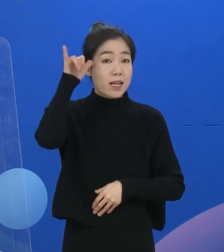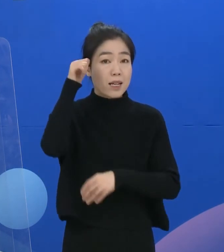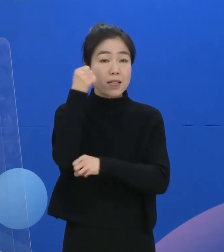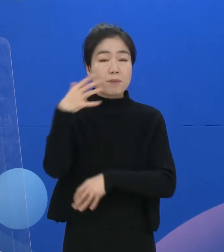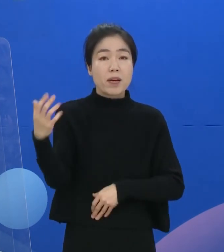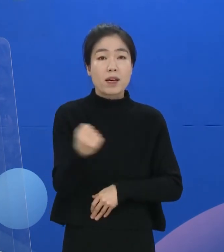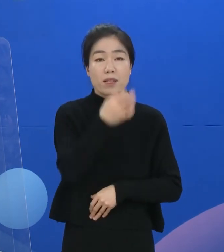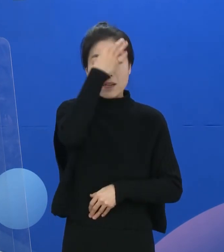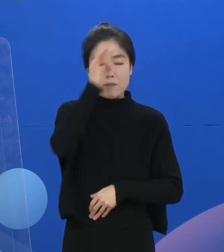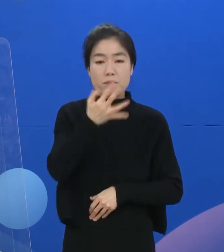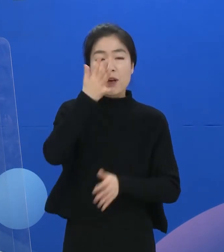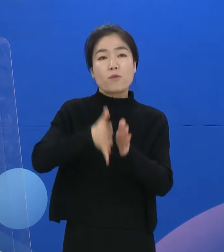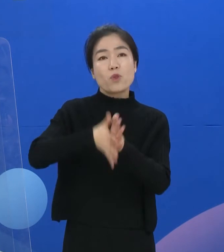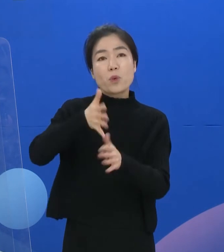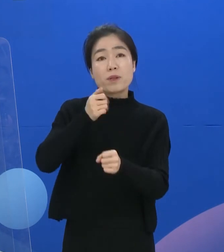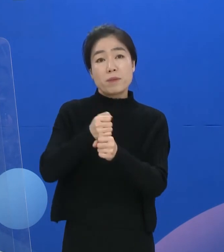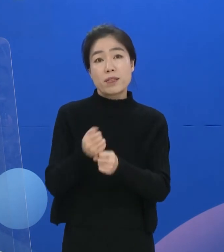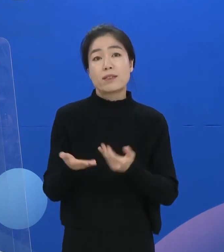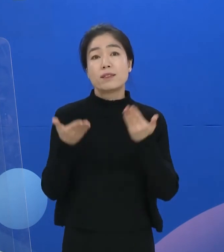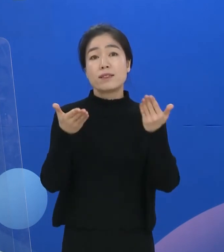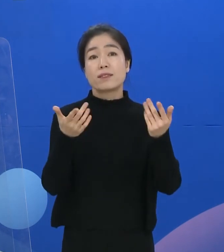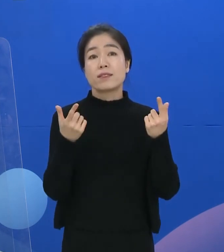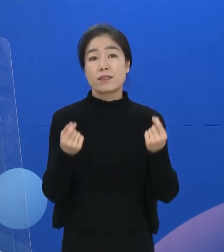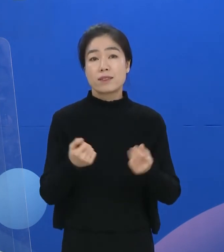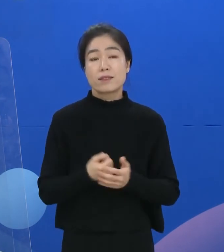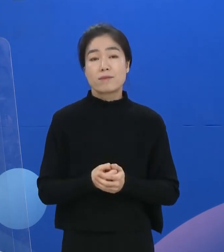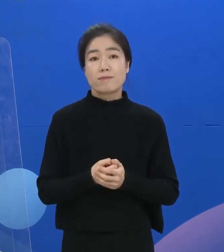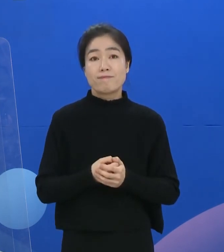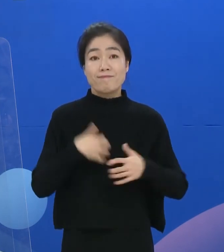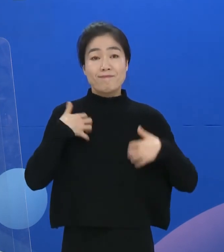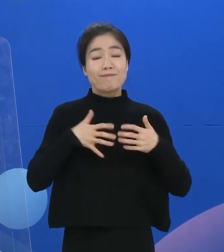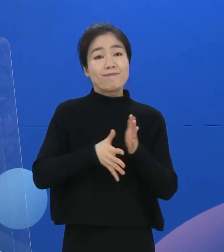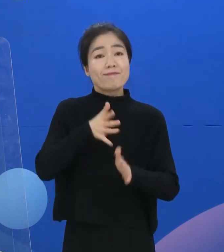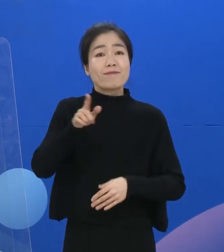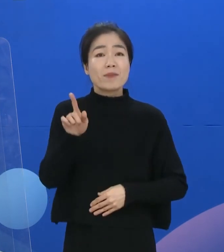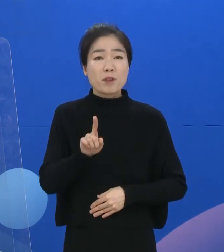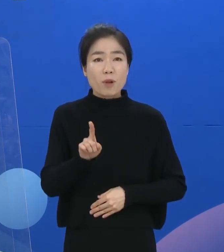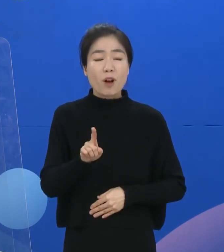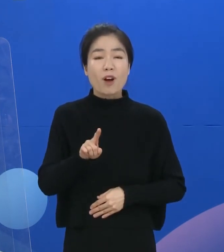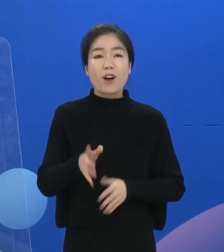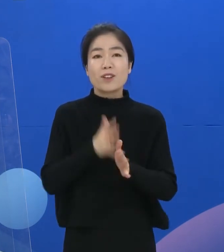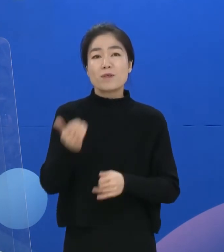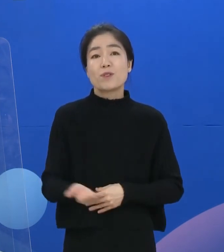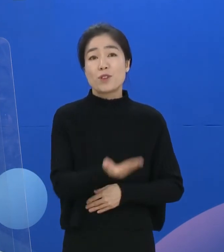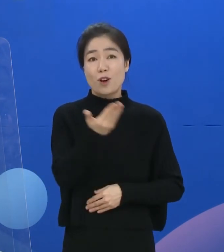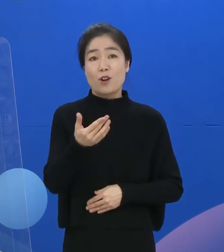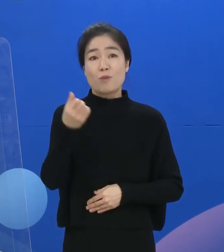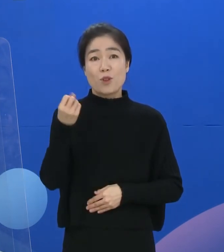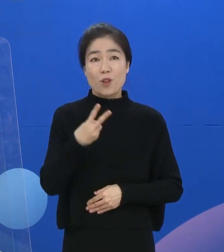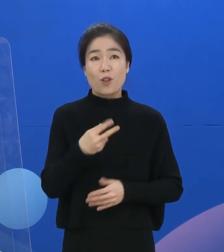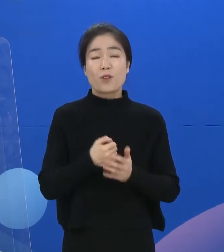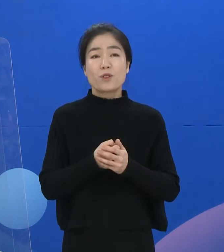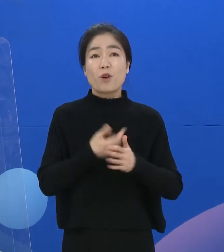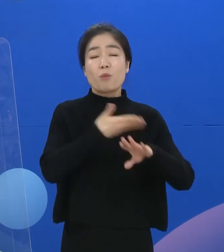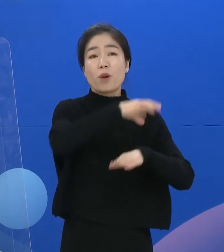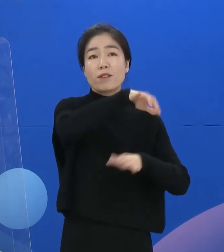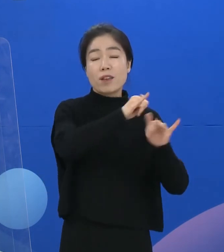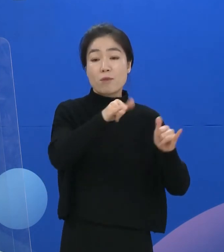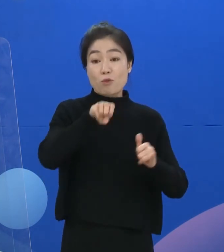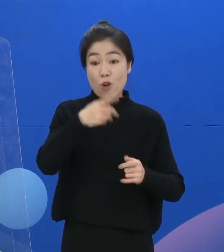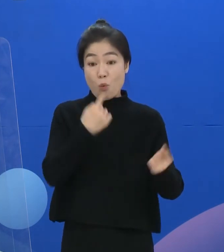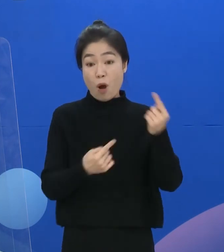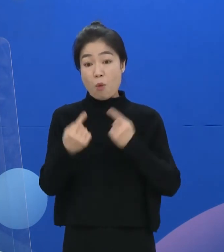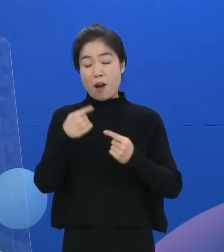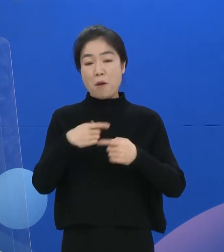스마트시티는 향후 10년 100년을 책임질 인공지능기반의 최첨단 도시를 만드는 것입니다